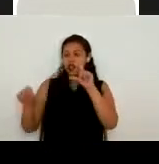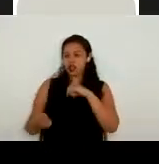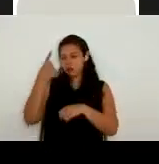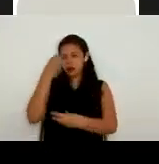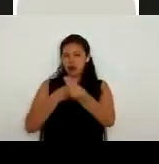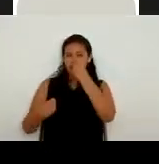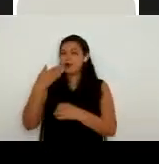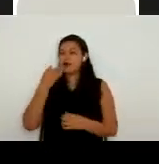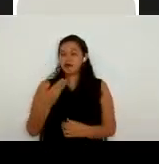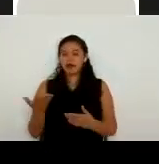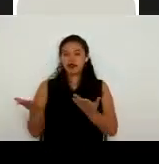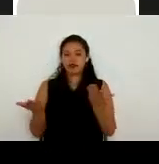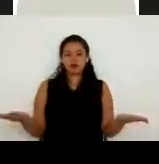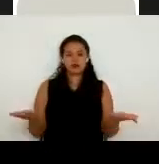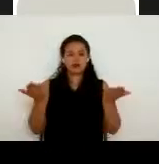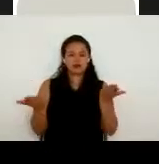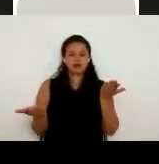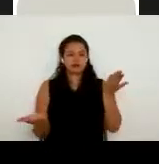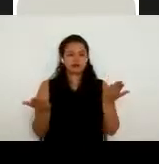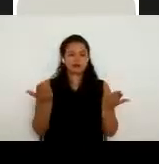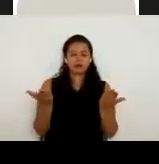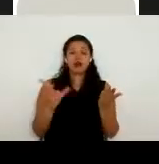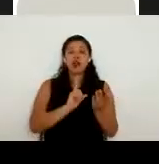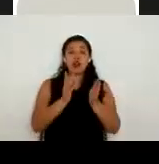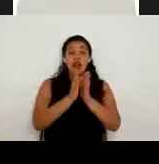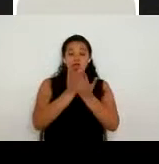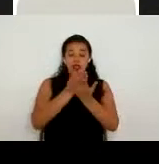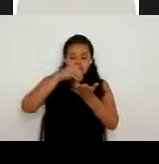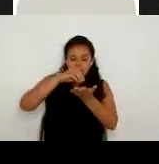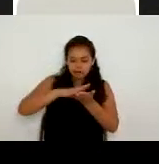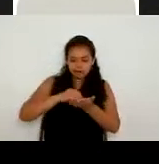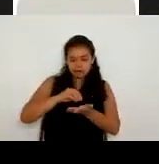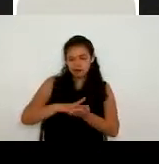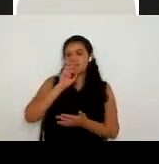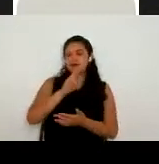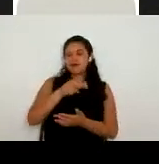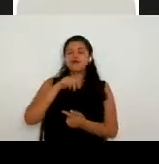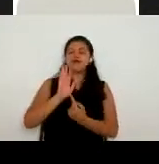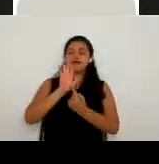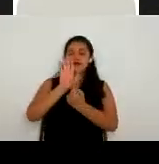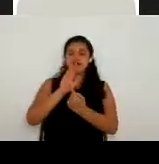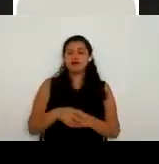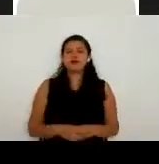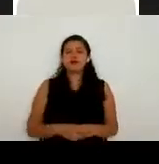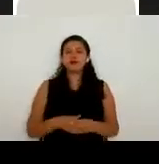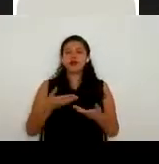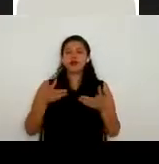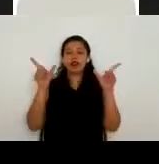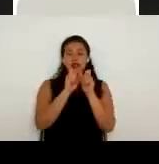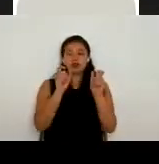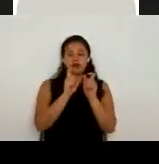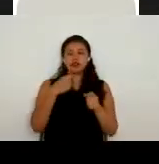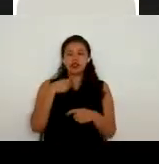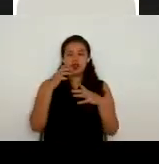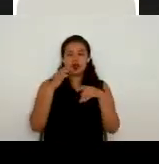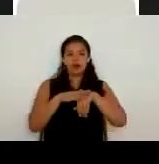bueno en el libro publicamos todos esos casos lo que vamos a ver aquí pues es muy breve y fundamentalmente quisiera